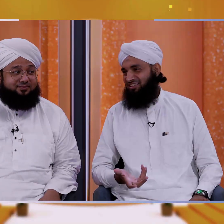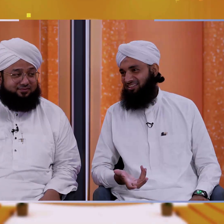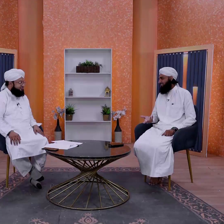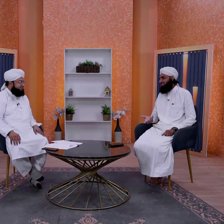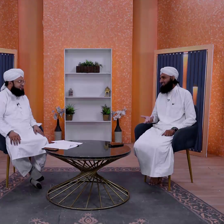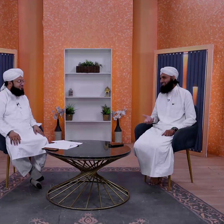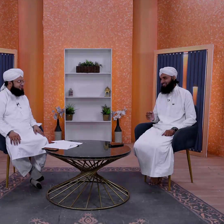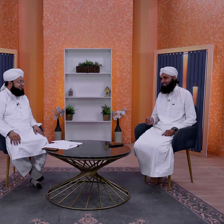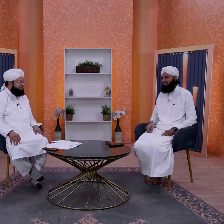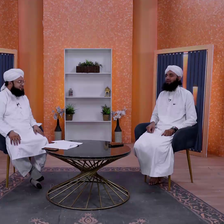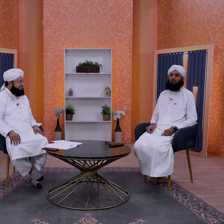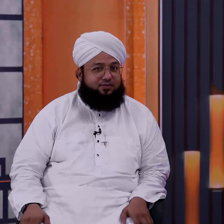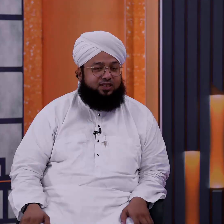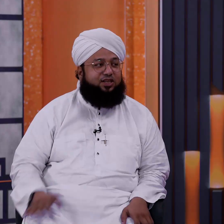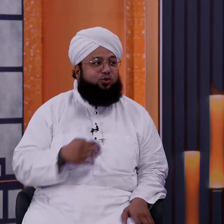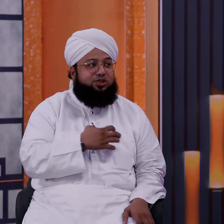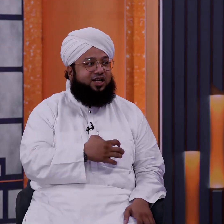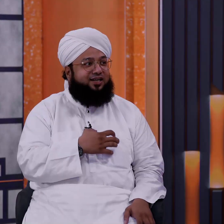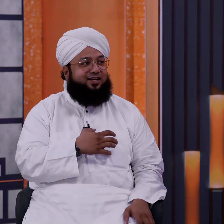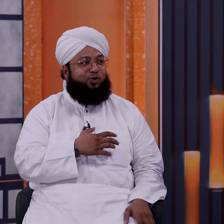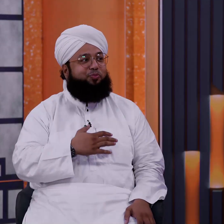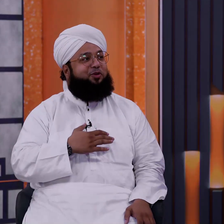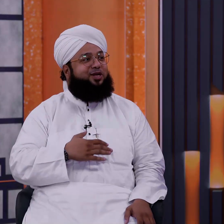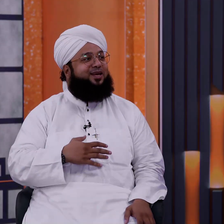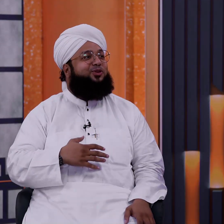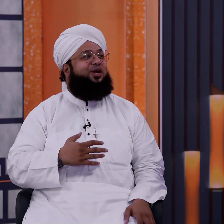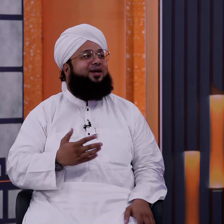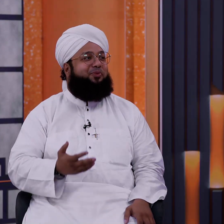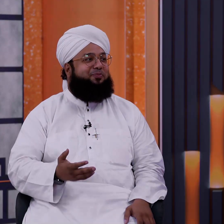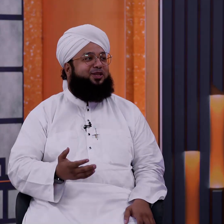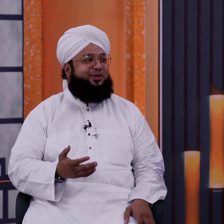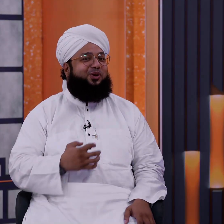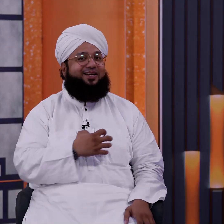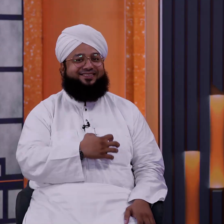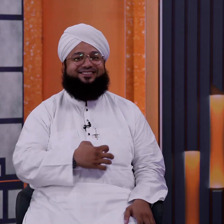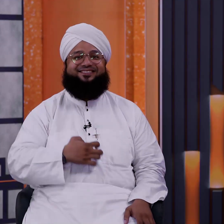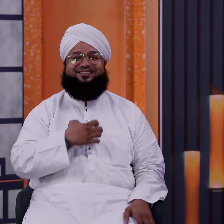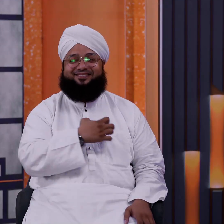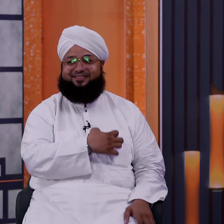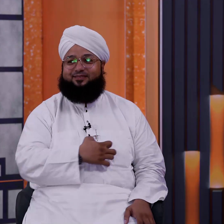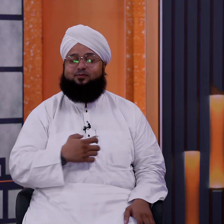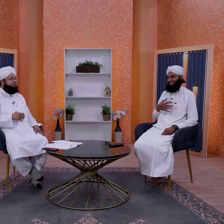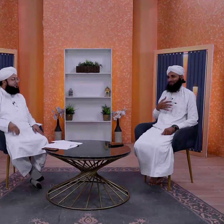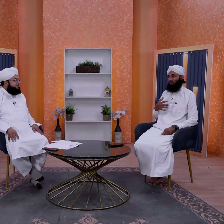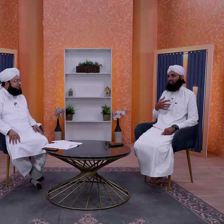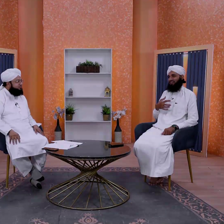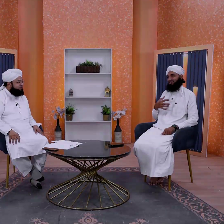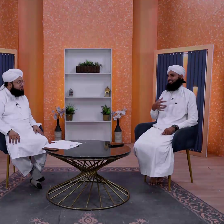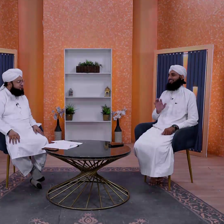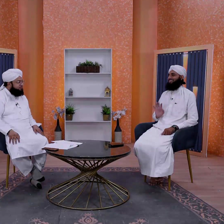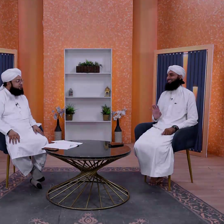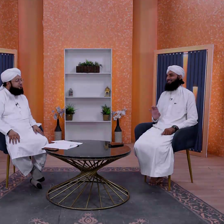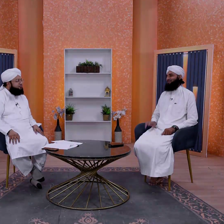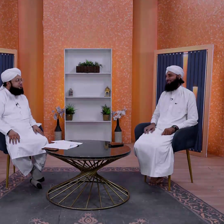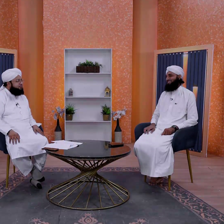حسد, ٹھیک ہے. اچھا یہ دور سے کرنا ہے نا, کوئی پیٹ پہ رکھے گا تو لگے گا پیٹ میں درد ہو رہا ہے. جی ہاں, یہ باڈی سے ان